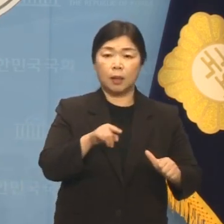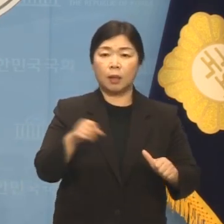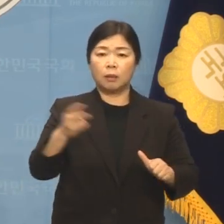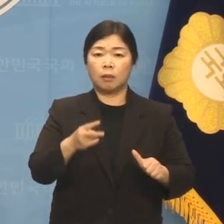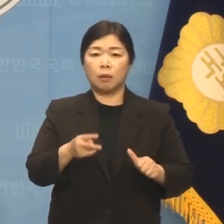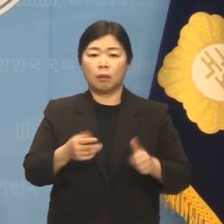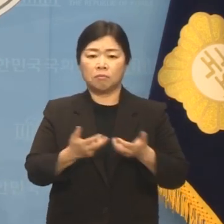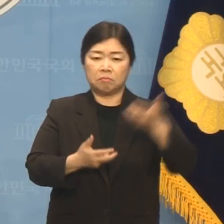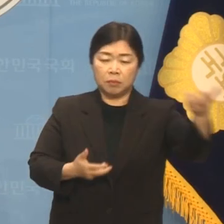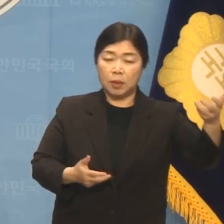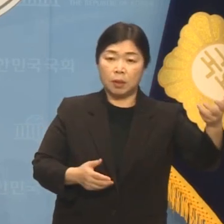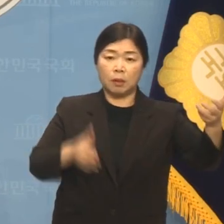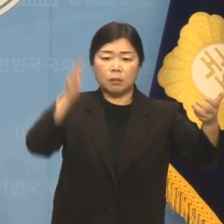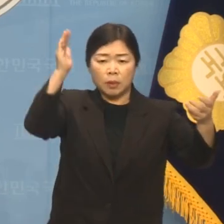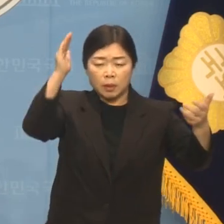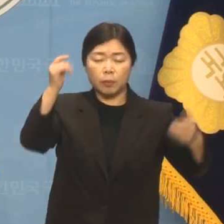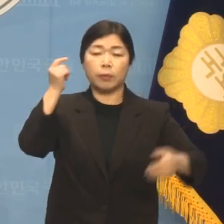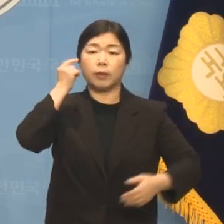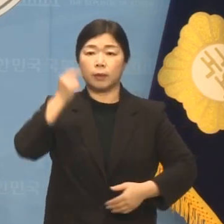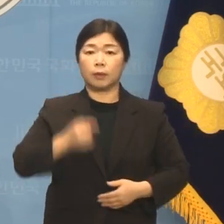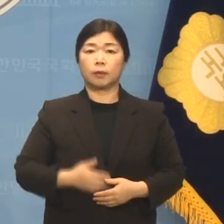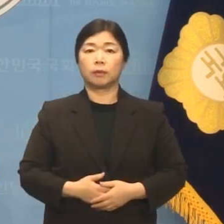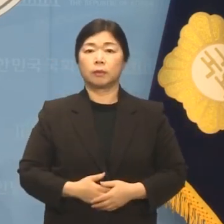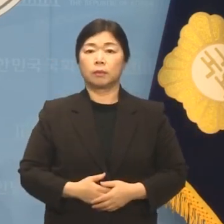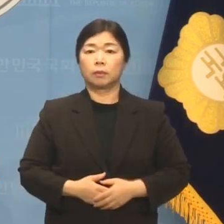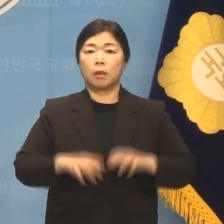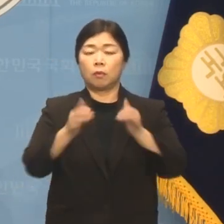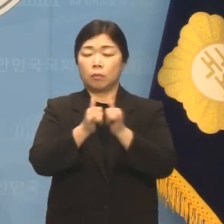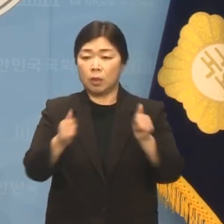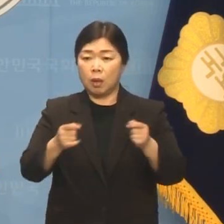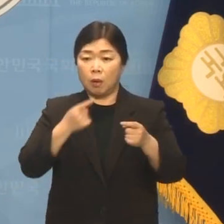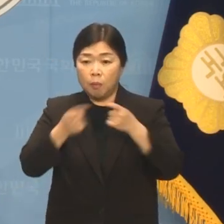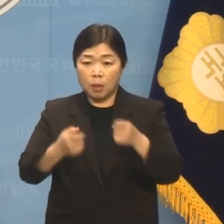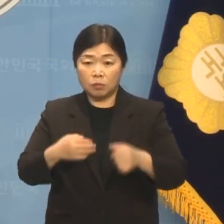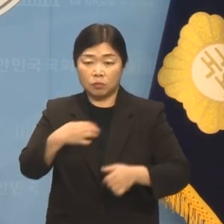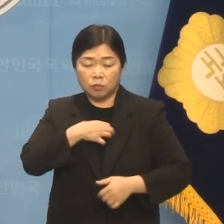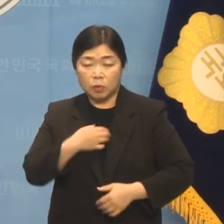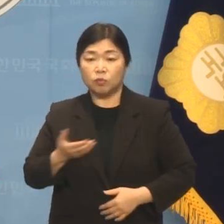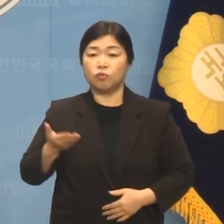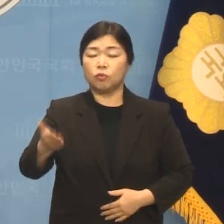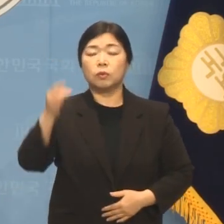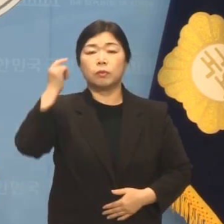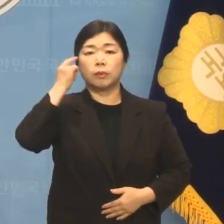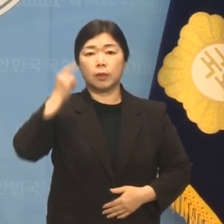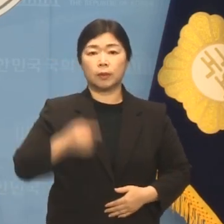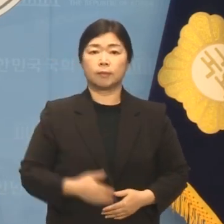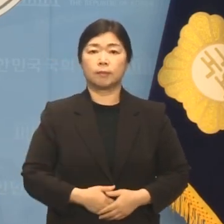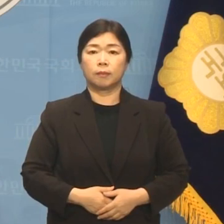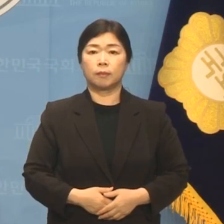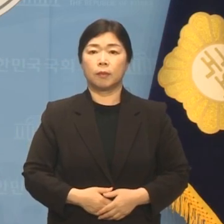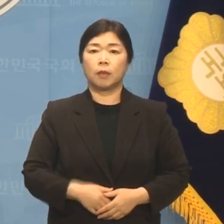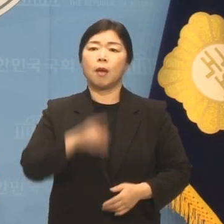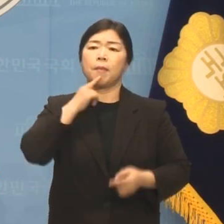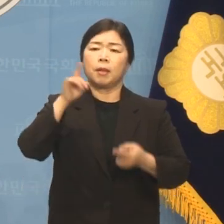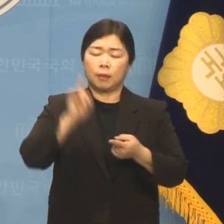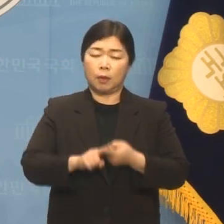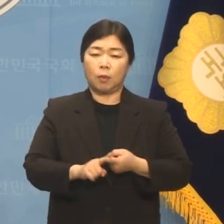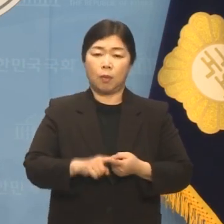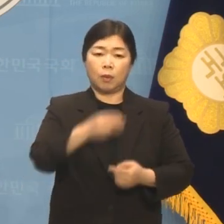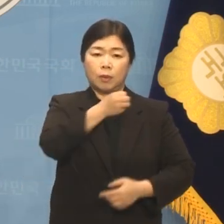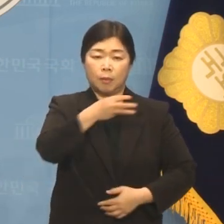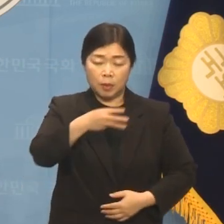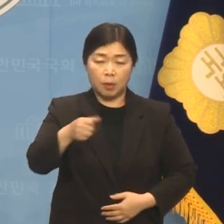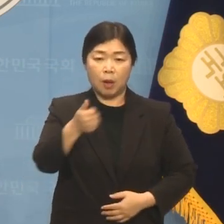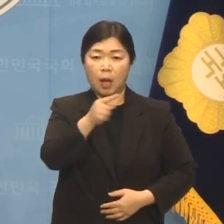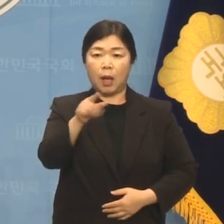이탈을 말씀하시면서 국민들을 겁박하시는 겁니까? 언급하신 삼성과